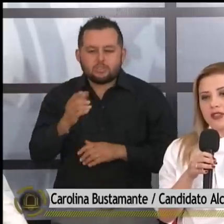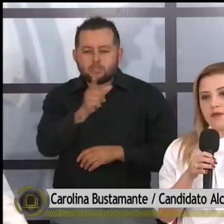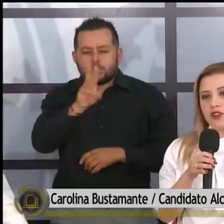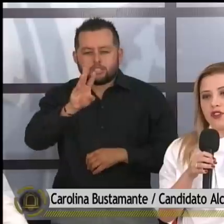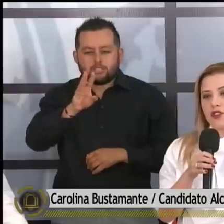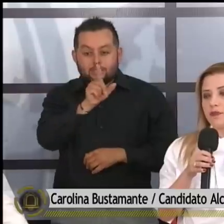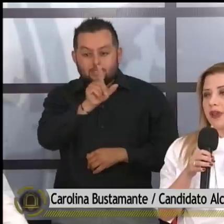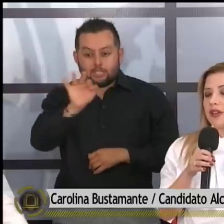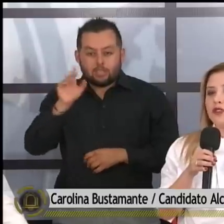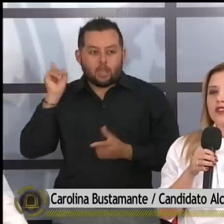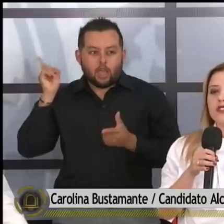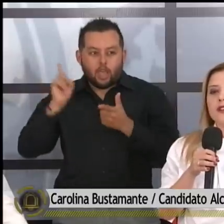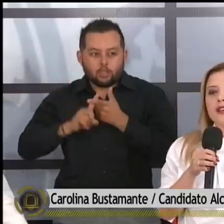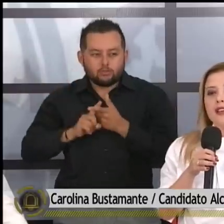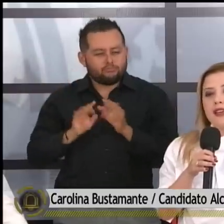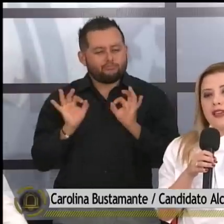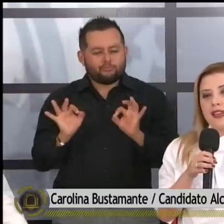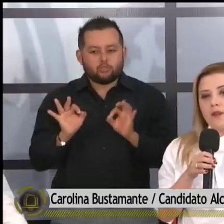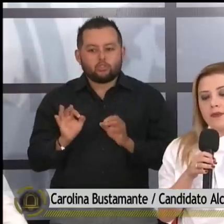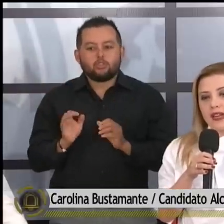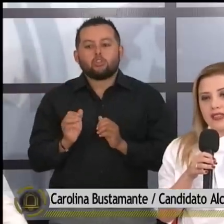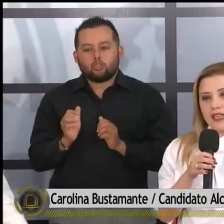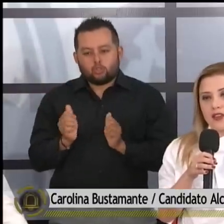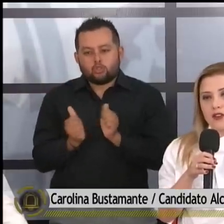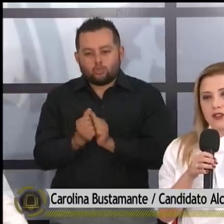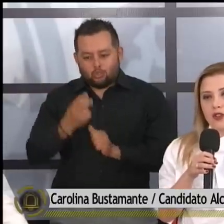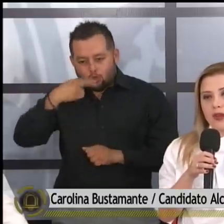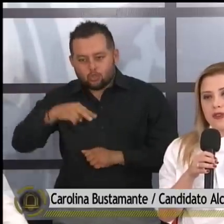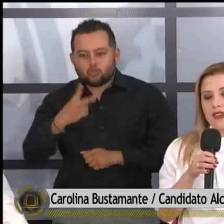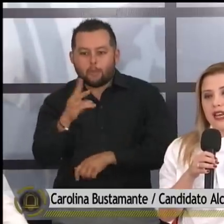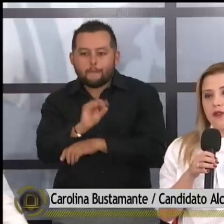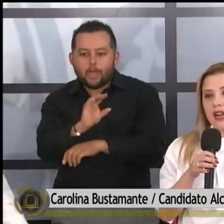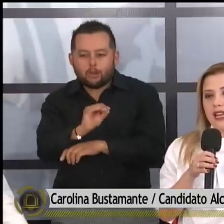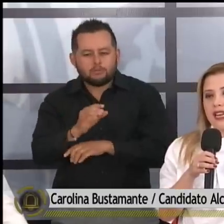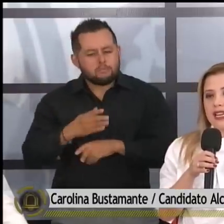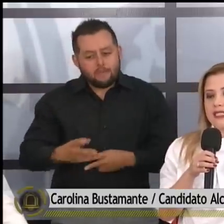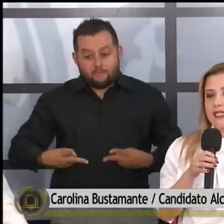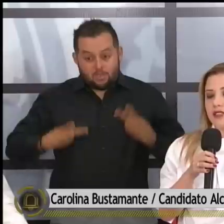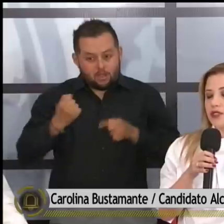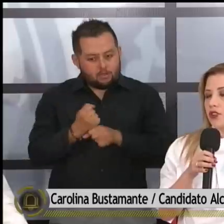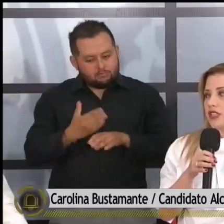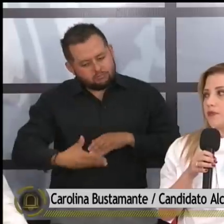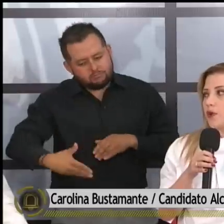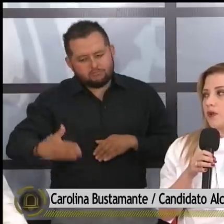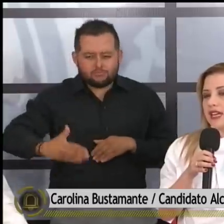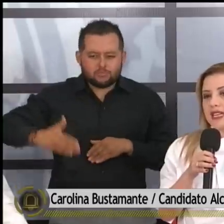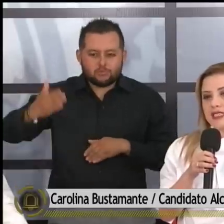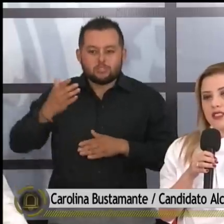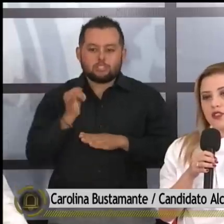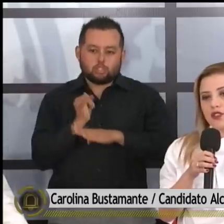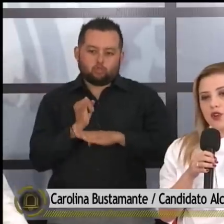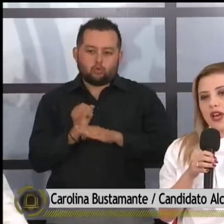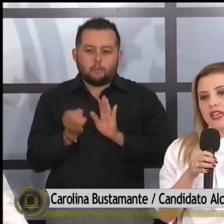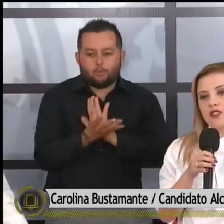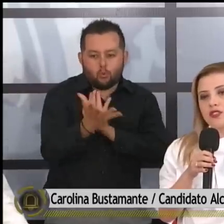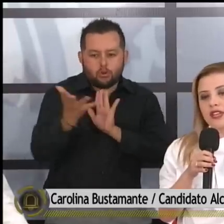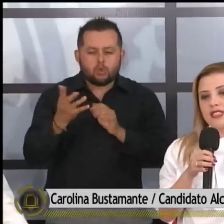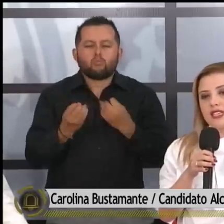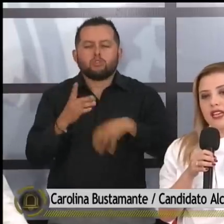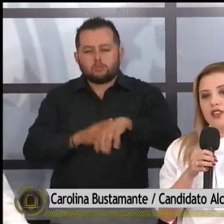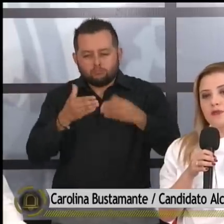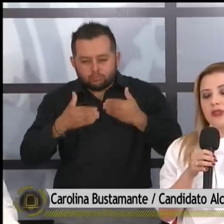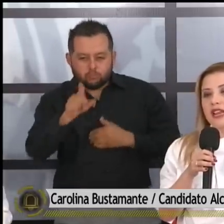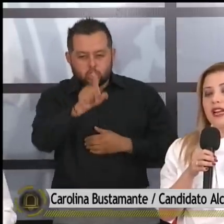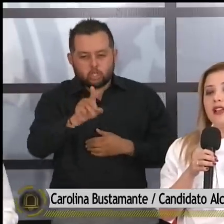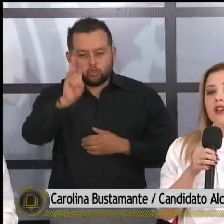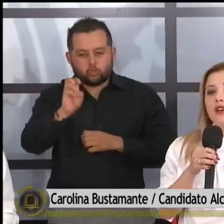de matrimonio y dos peludos. He compartido toda mi vida laboral en las instituciones públicas, 18 años, crecí